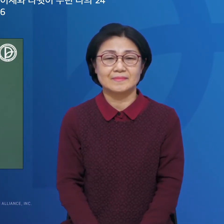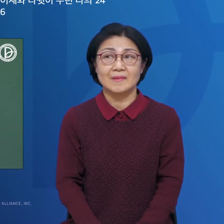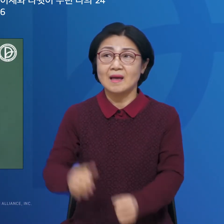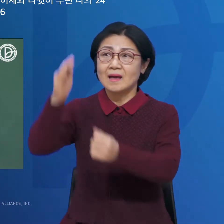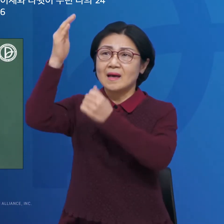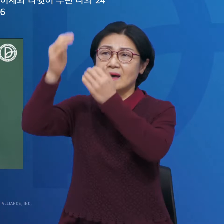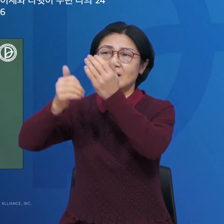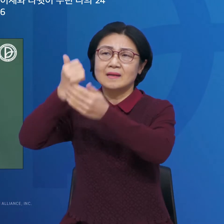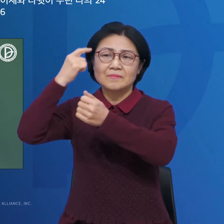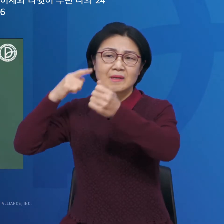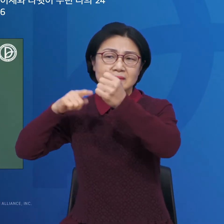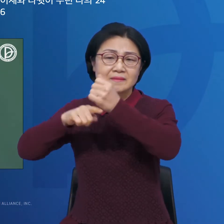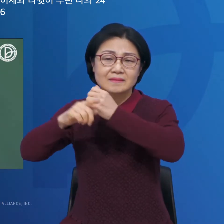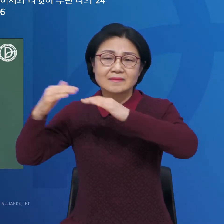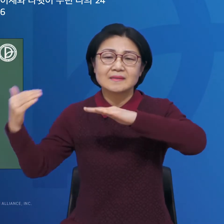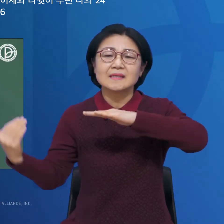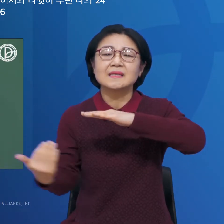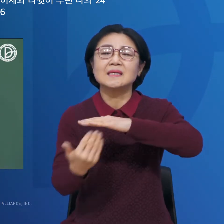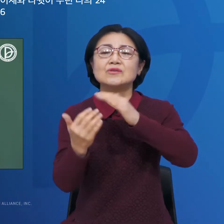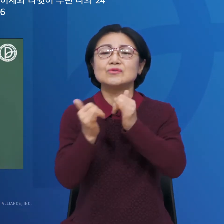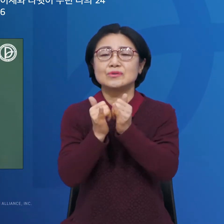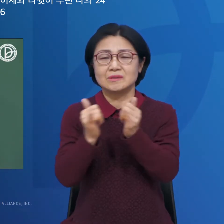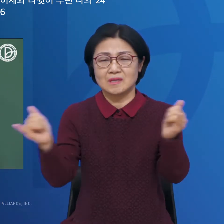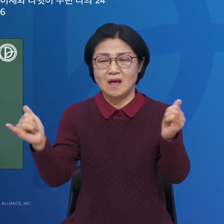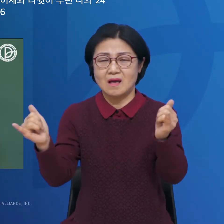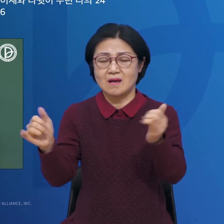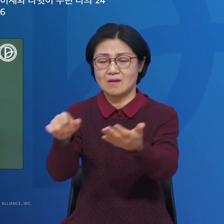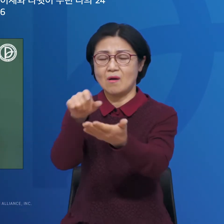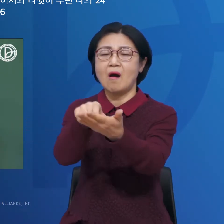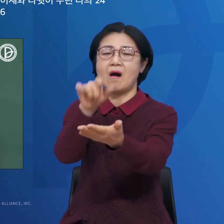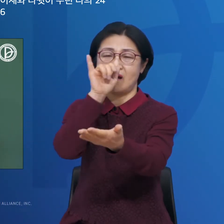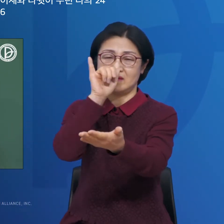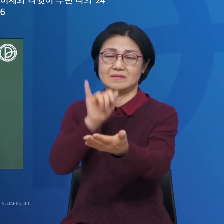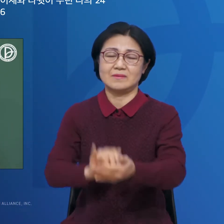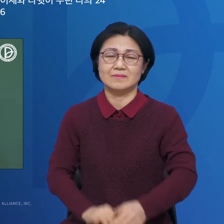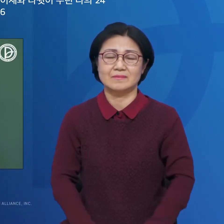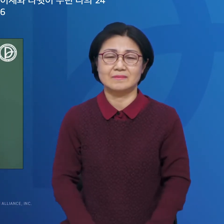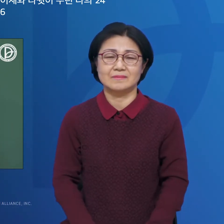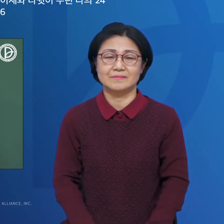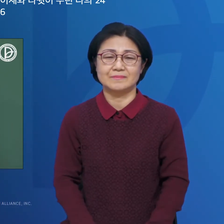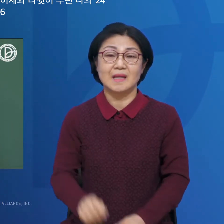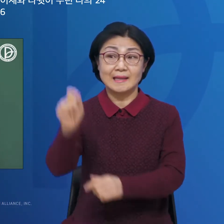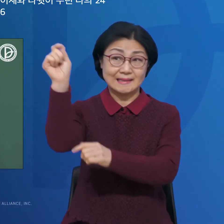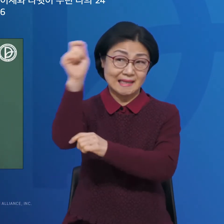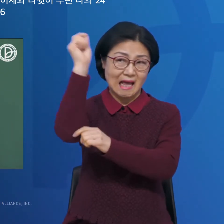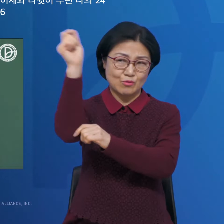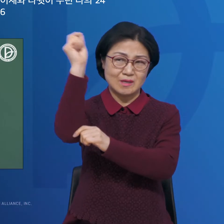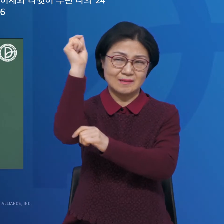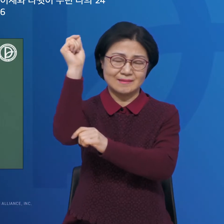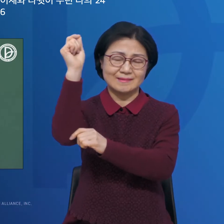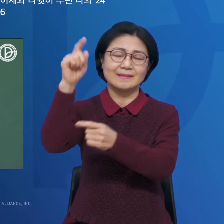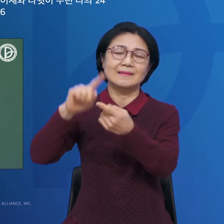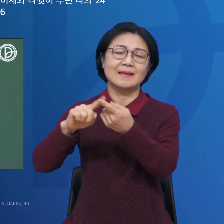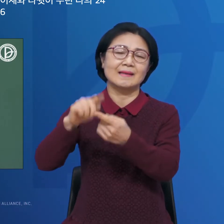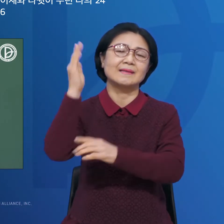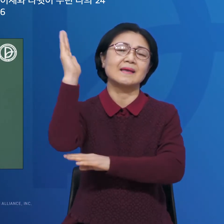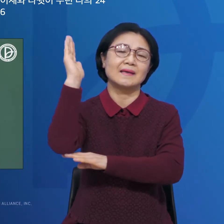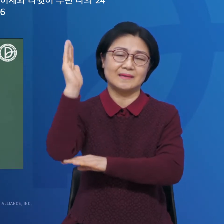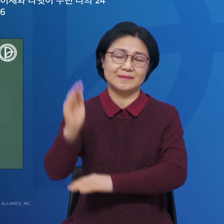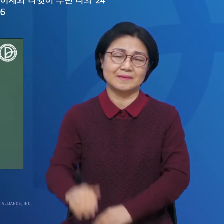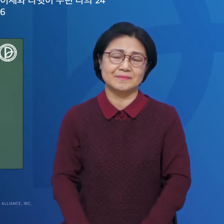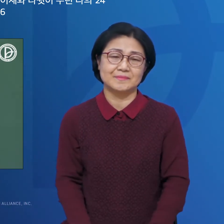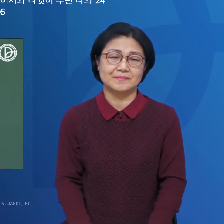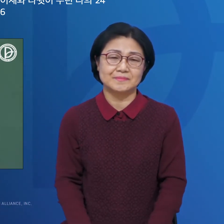돼 있어요. And it says he was an individual who fulfilled the will of 이걸 God. 다윗에 대한 설명이었습니다. And that was explanation describing David. 여러분이